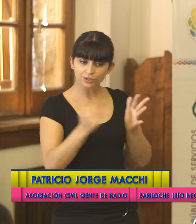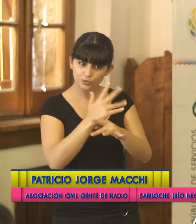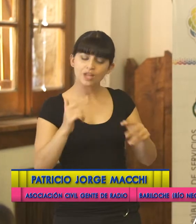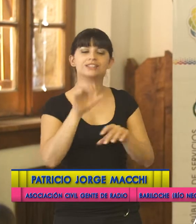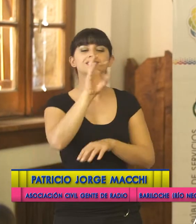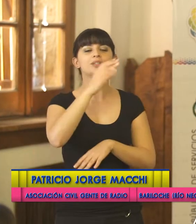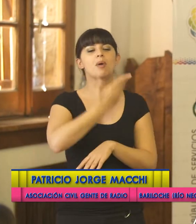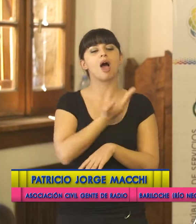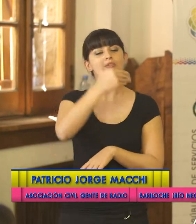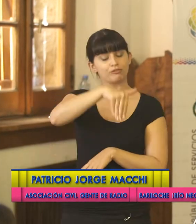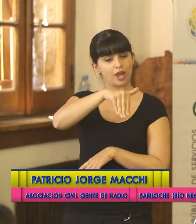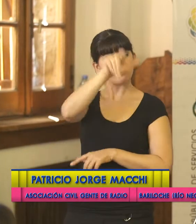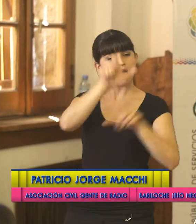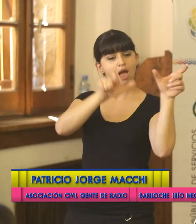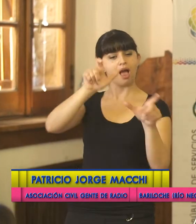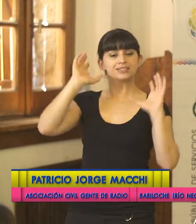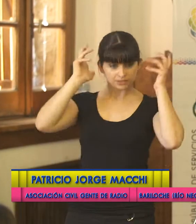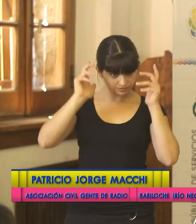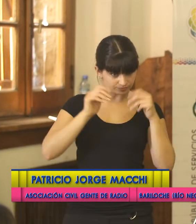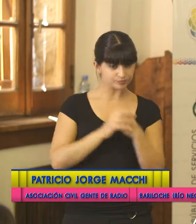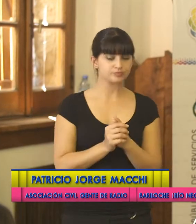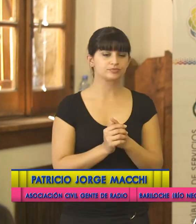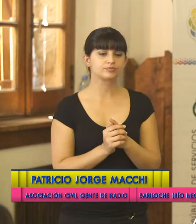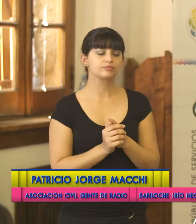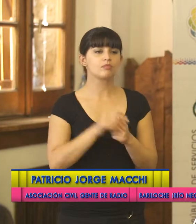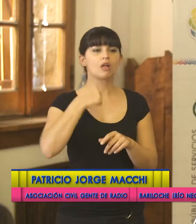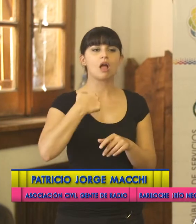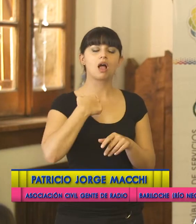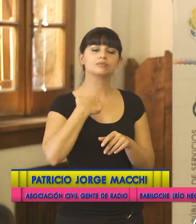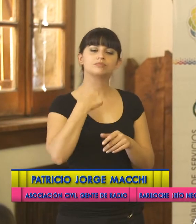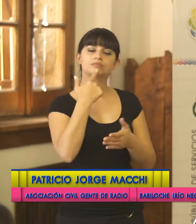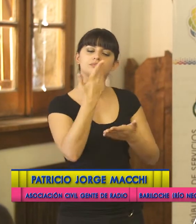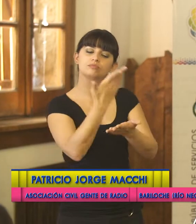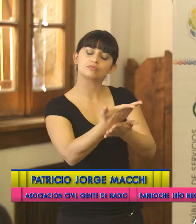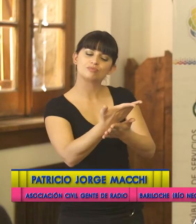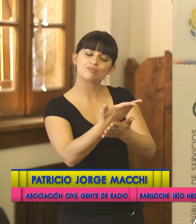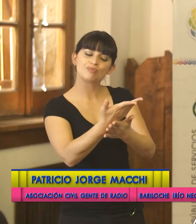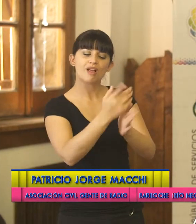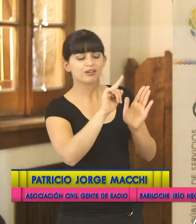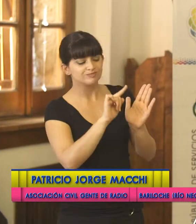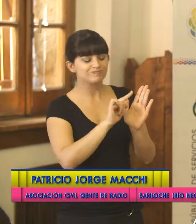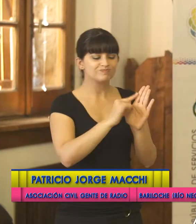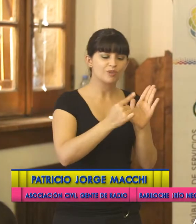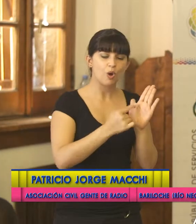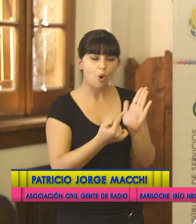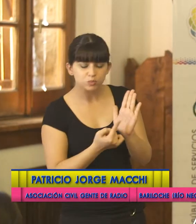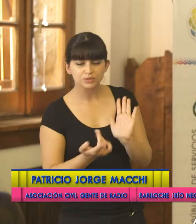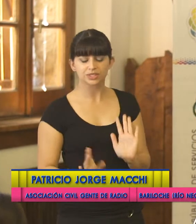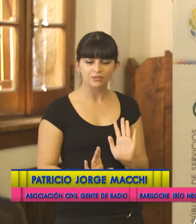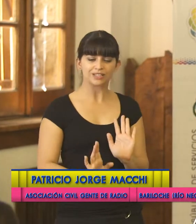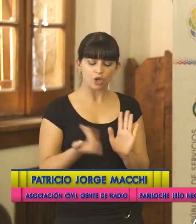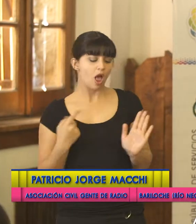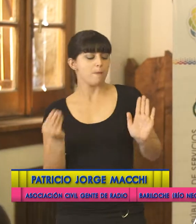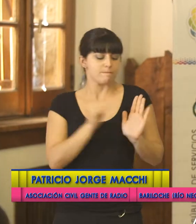de radio venimos a a plantear algunas observaciones y aportes y dar